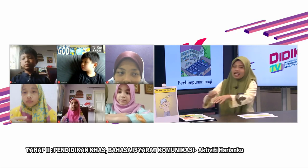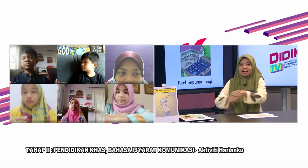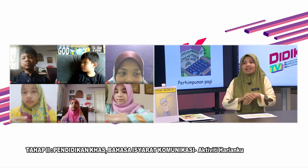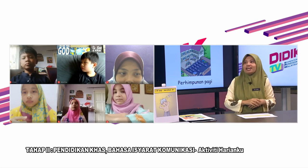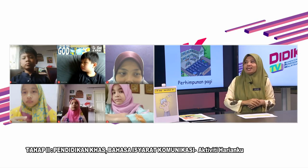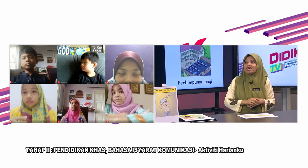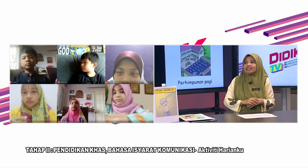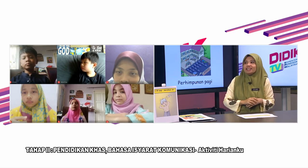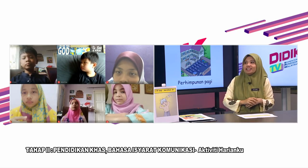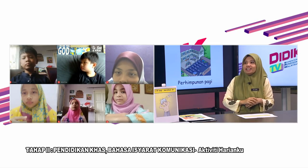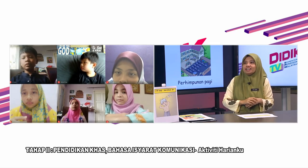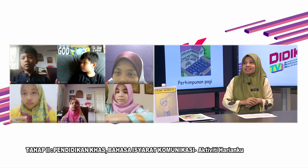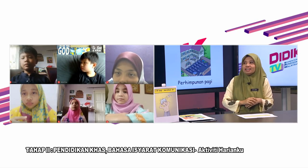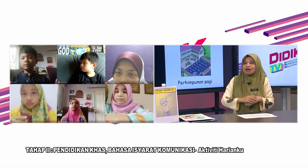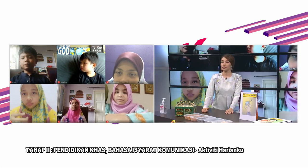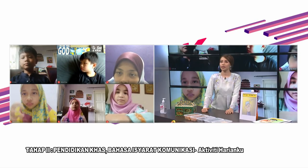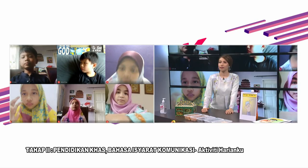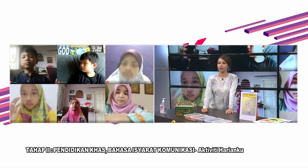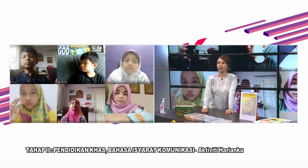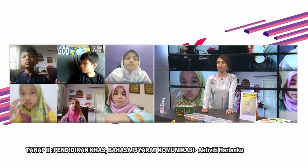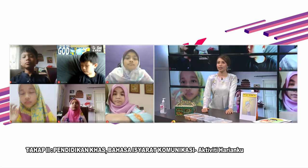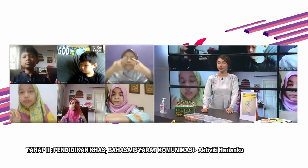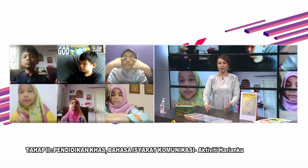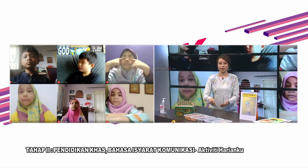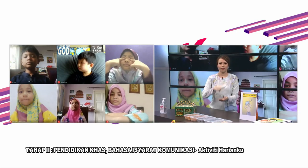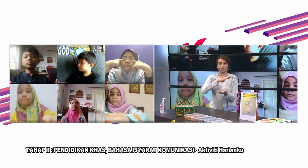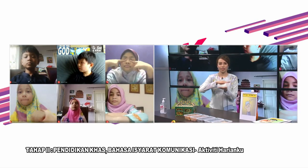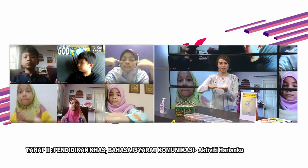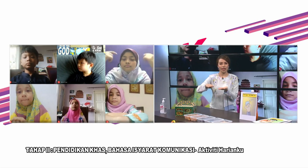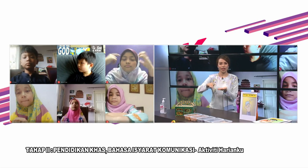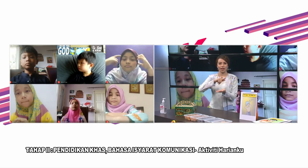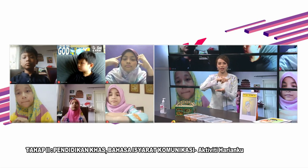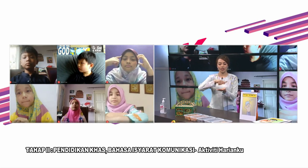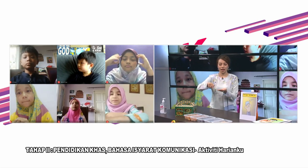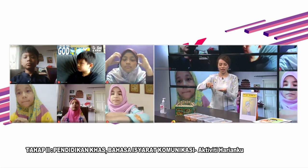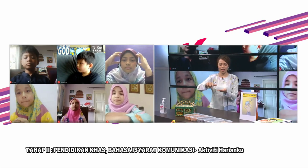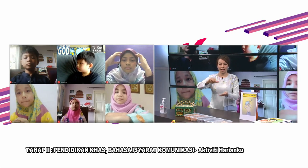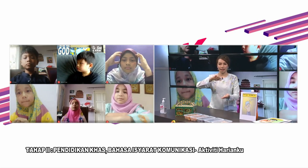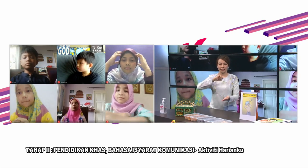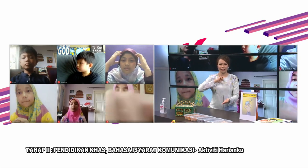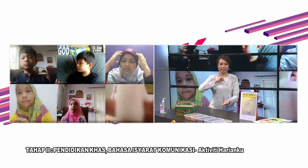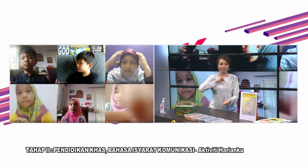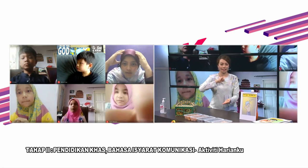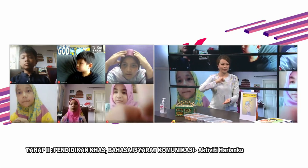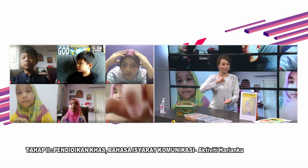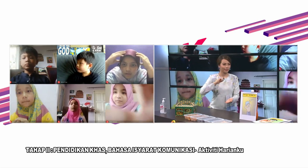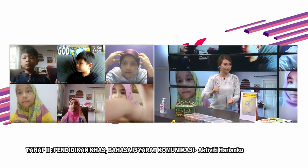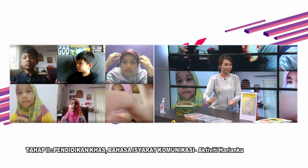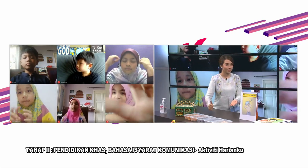Bersih. Okey. Diri. Bersih. Bersih. Kan. Diri.